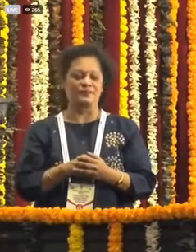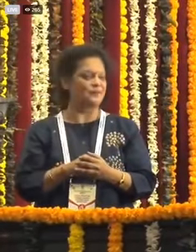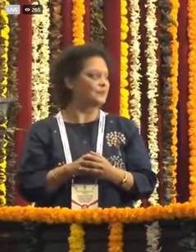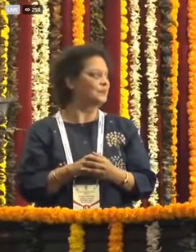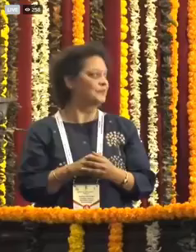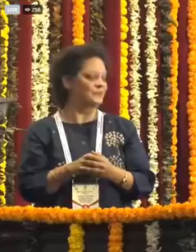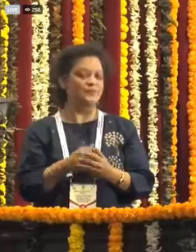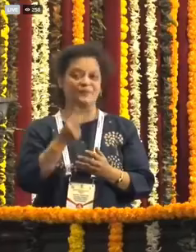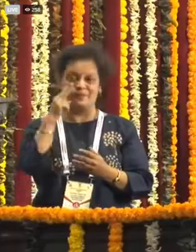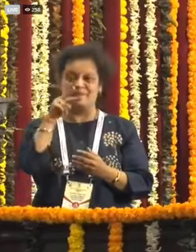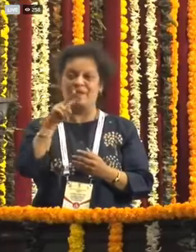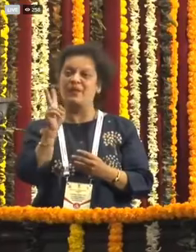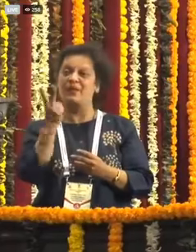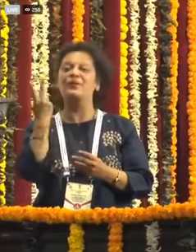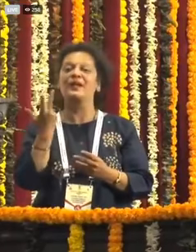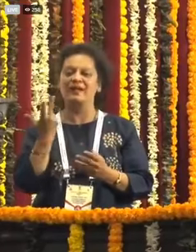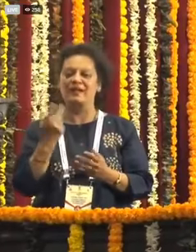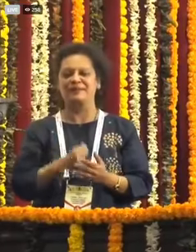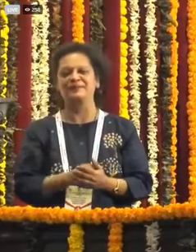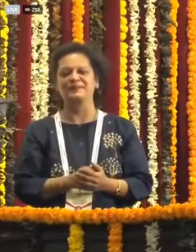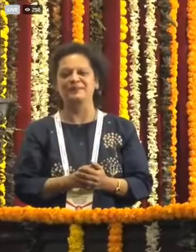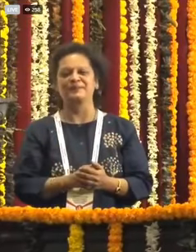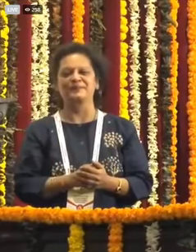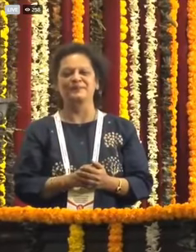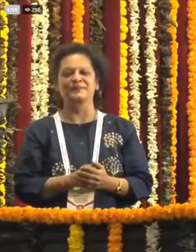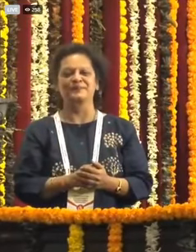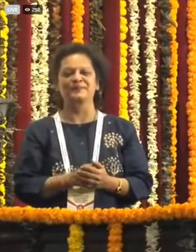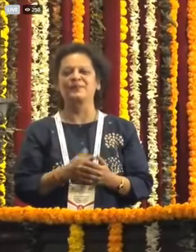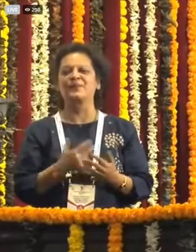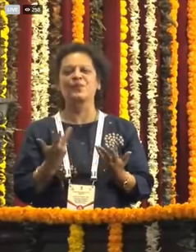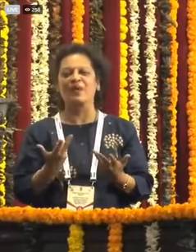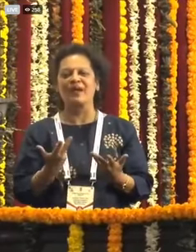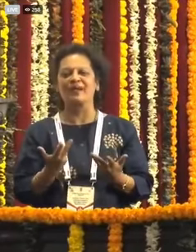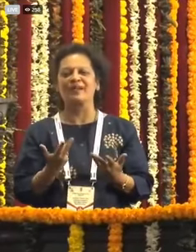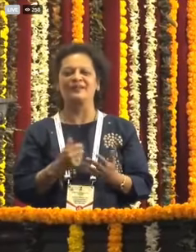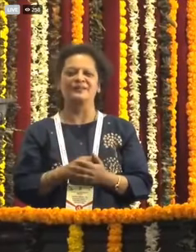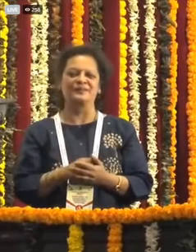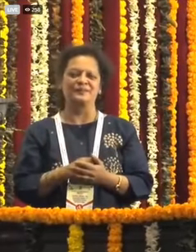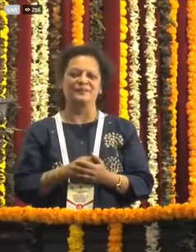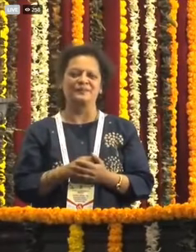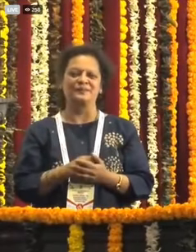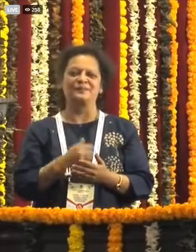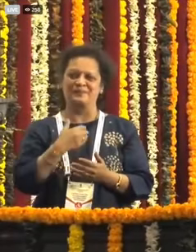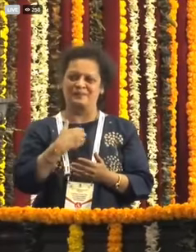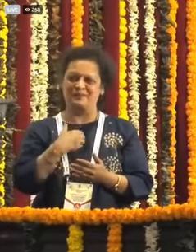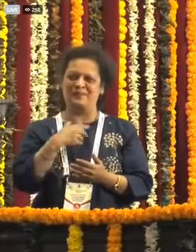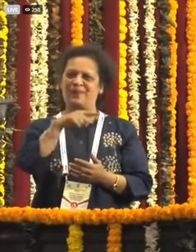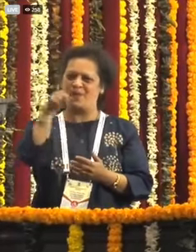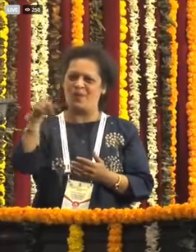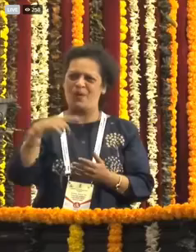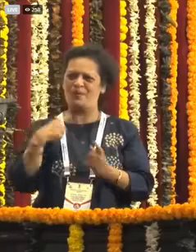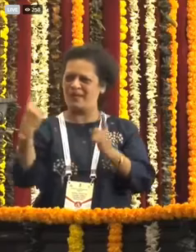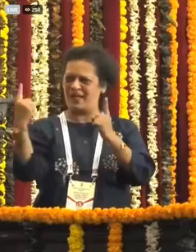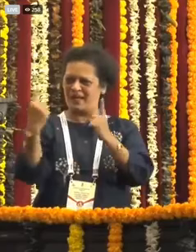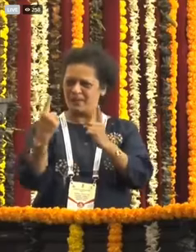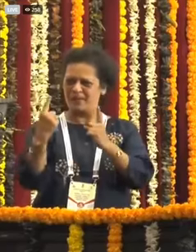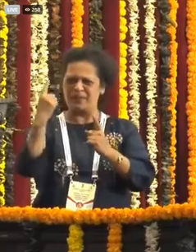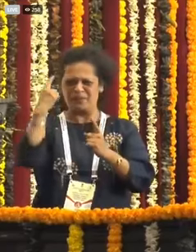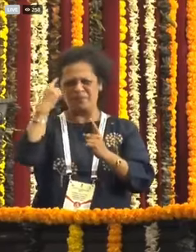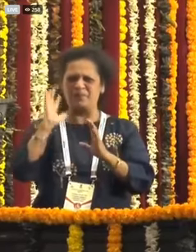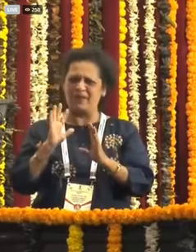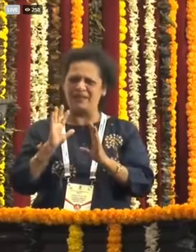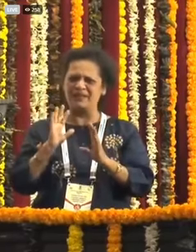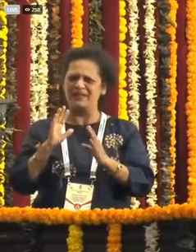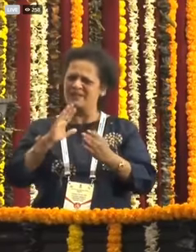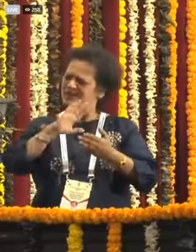माझा दृष्टिकोन त्यांच्याकडे बघण्याचा एक वेगळा असतो कारण शेवटी आपण आपल्या मर्यादांवर मात करून